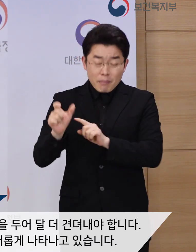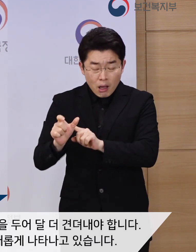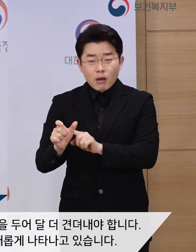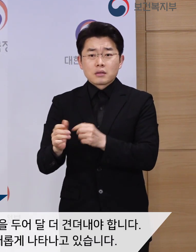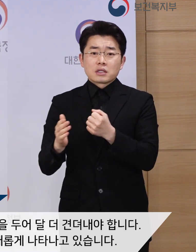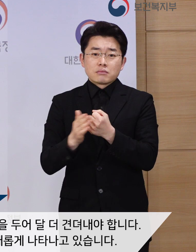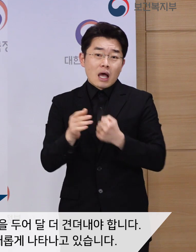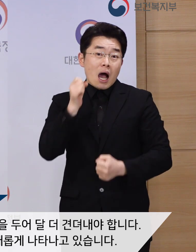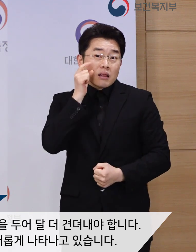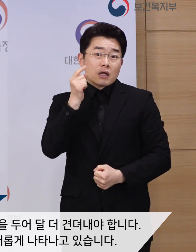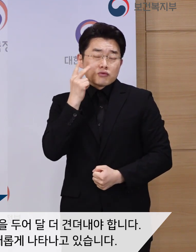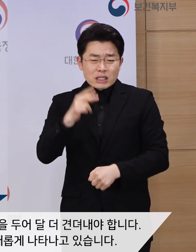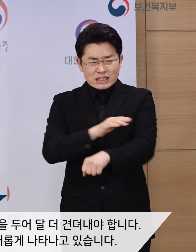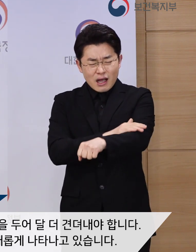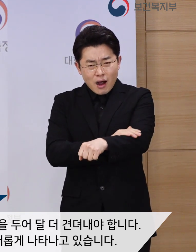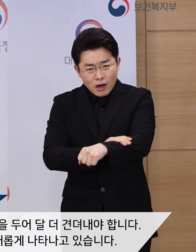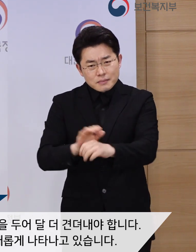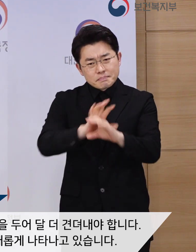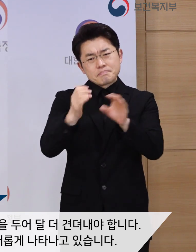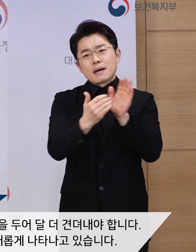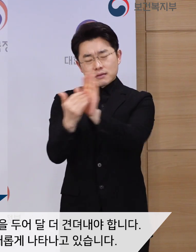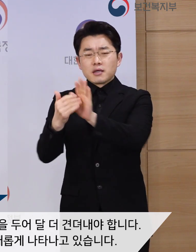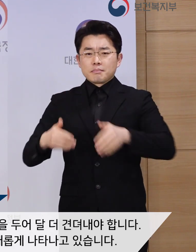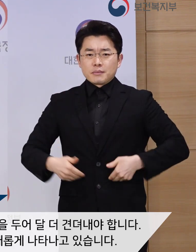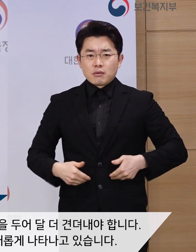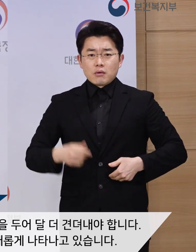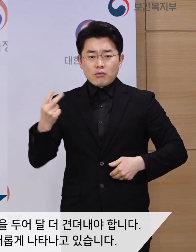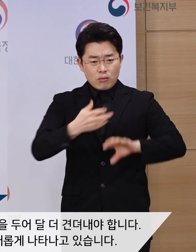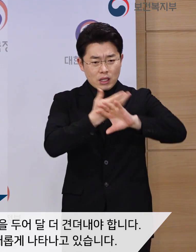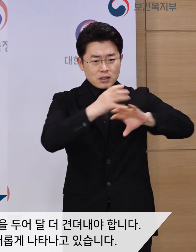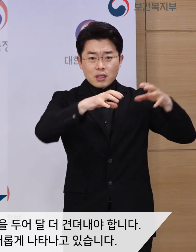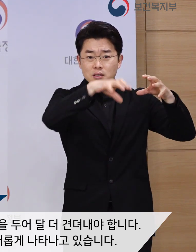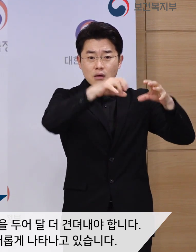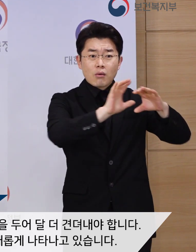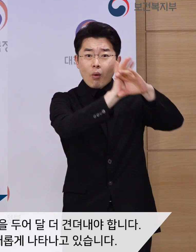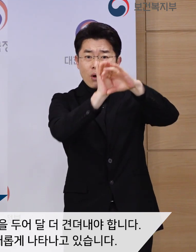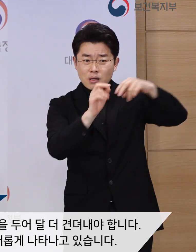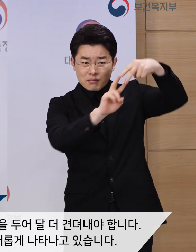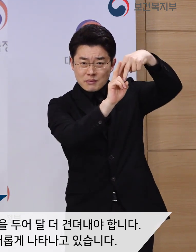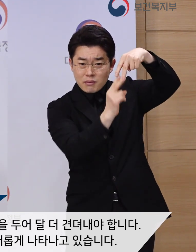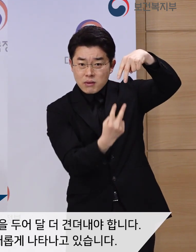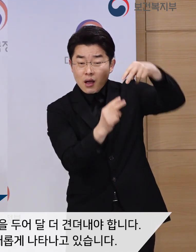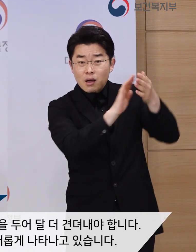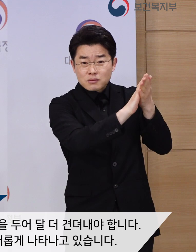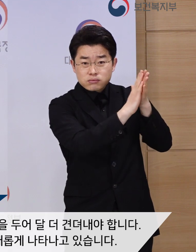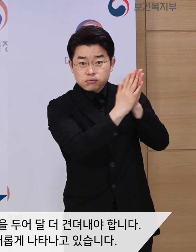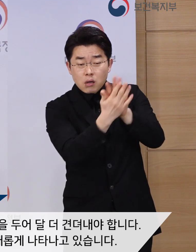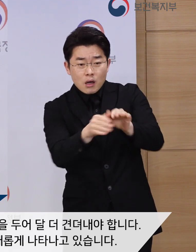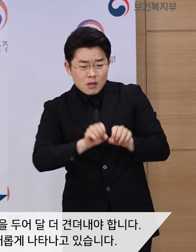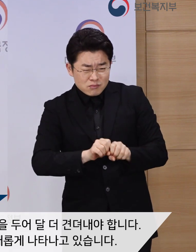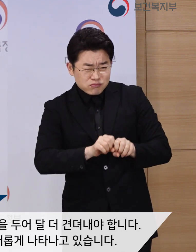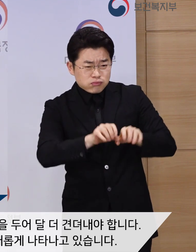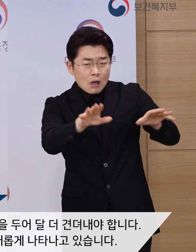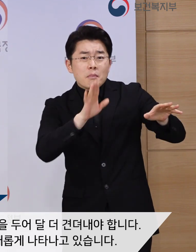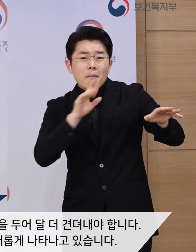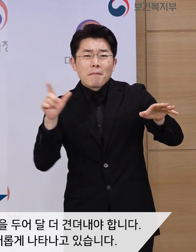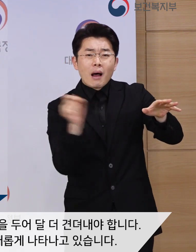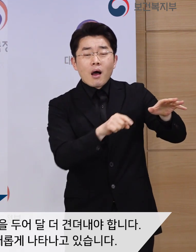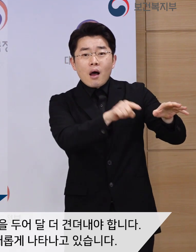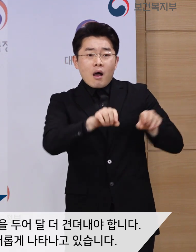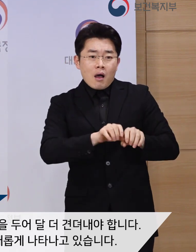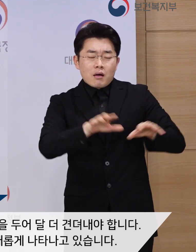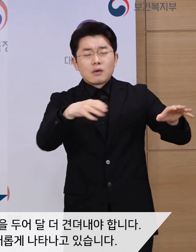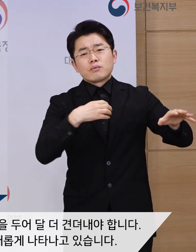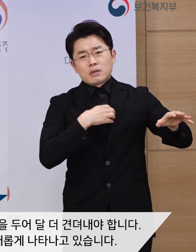강한 겨울철을 두어 달 더 견뎌내야 합니다. 또 외국에서는 전파력이 높은 변이 바이러스가